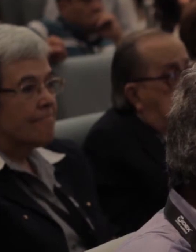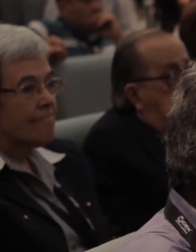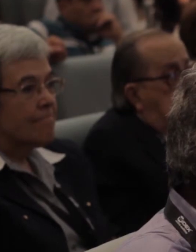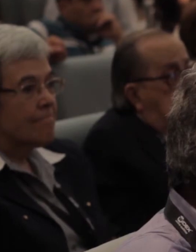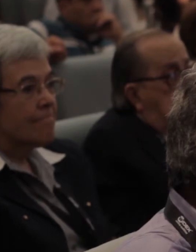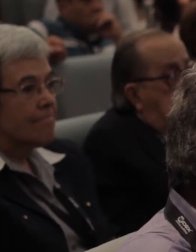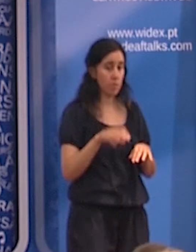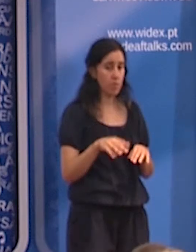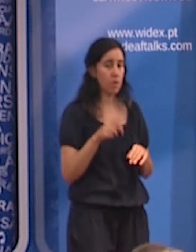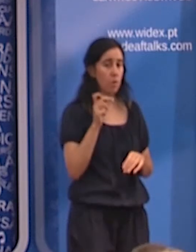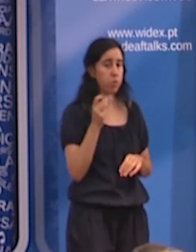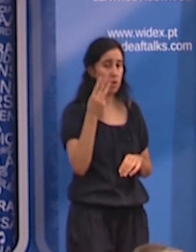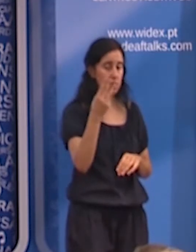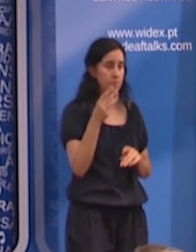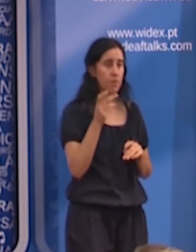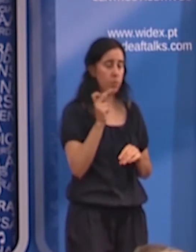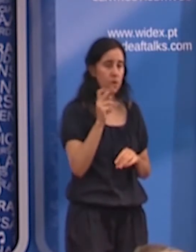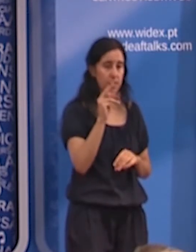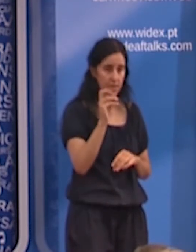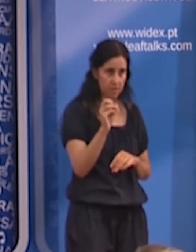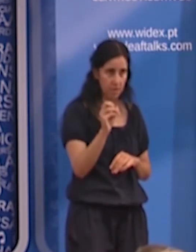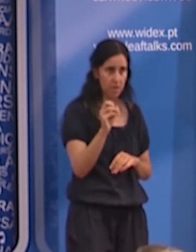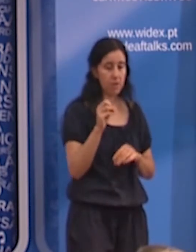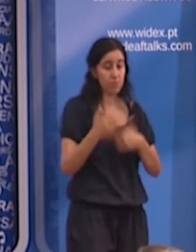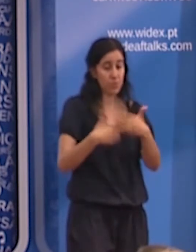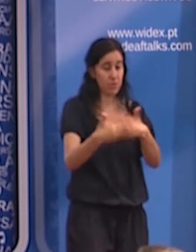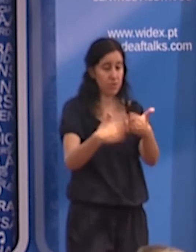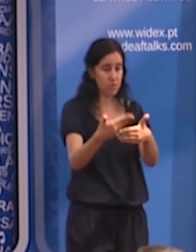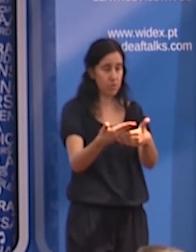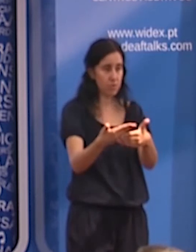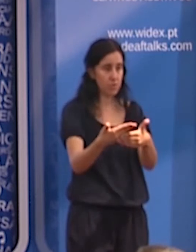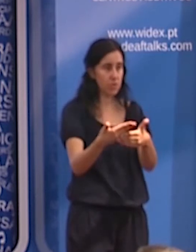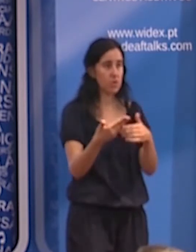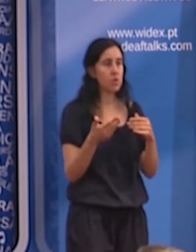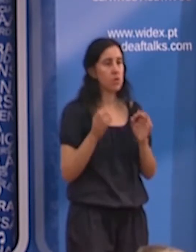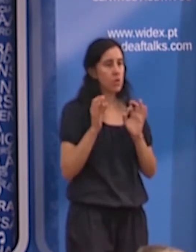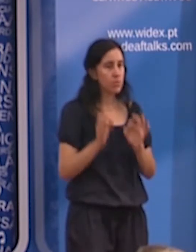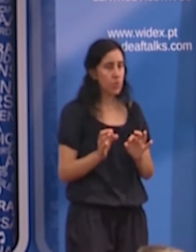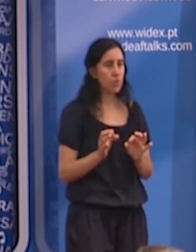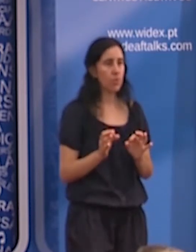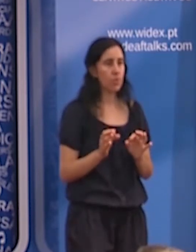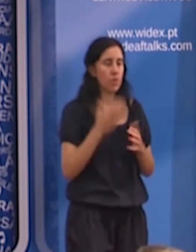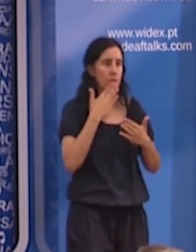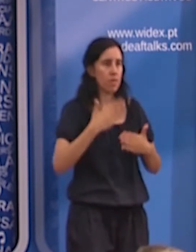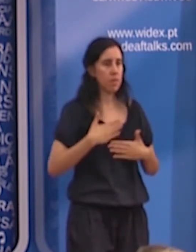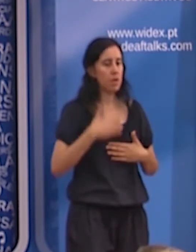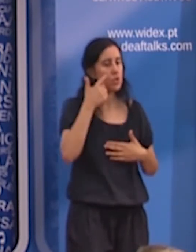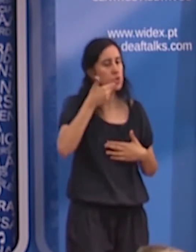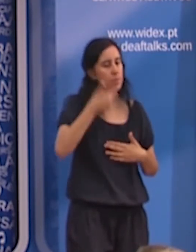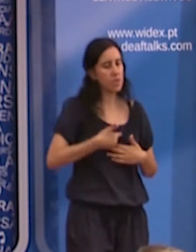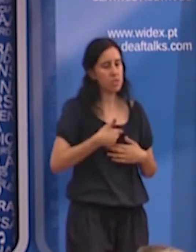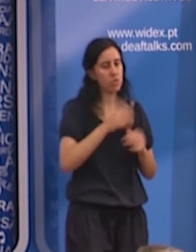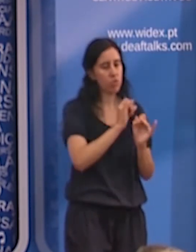Portanto, 30 anos envolvidos neste processo, acabaram por mudar muitas